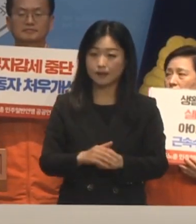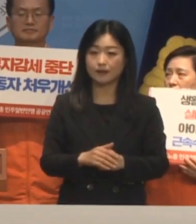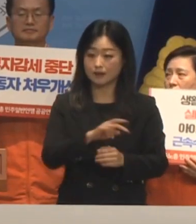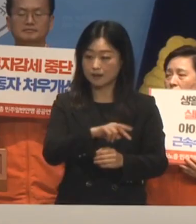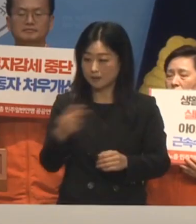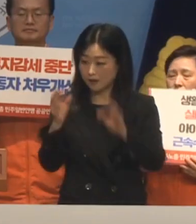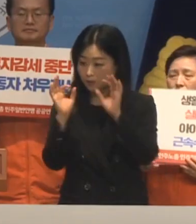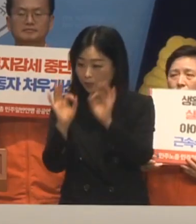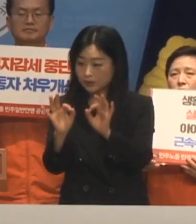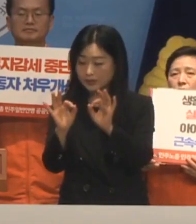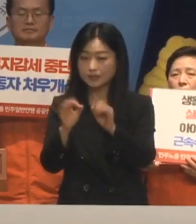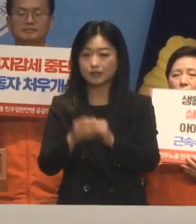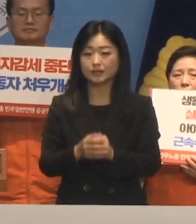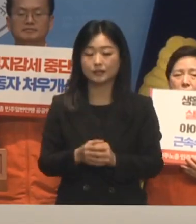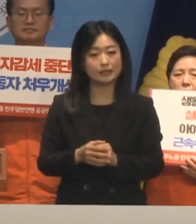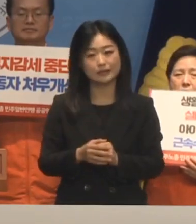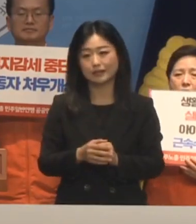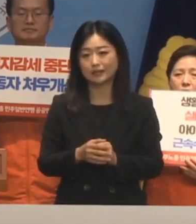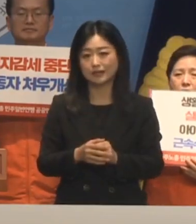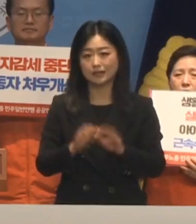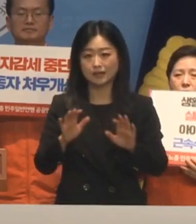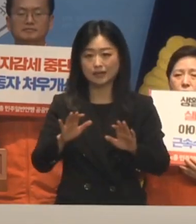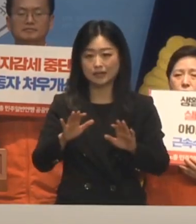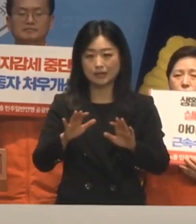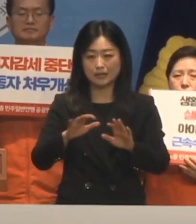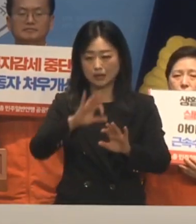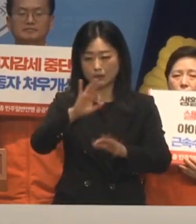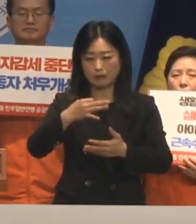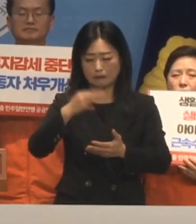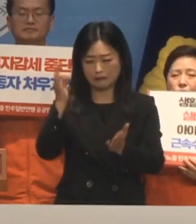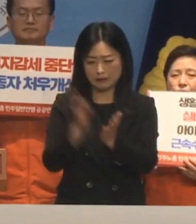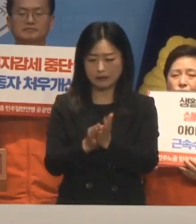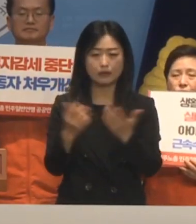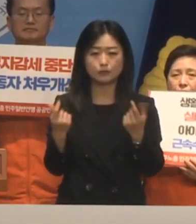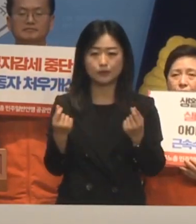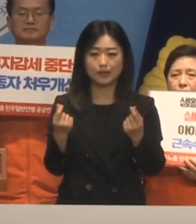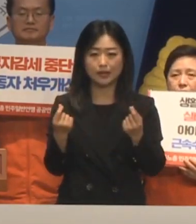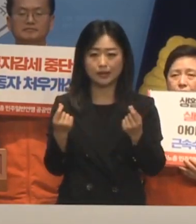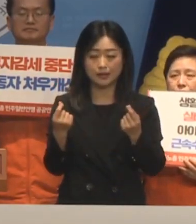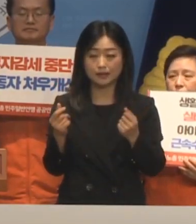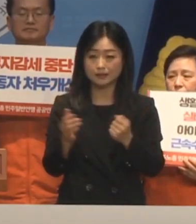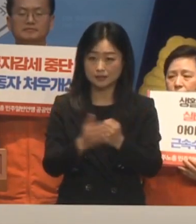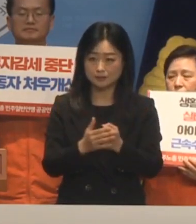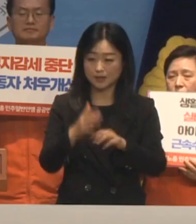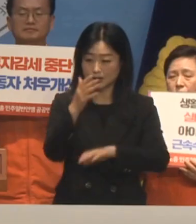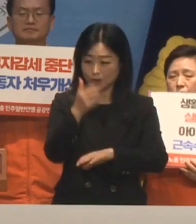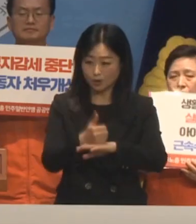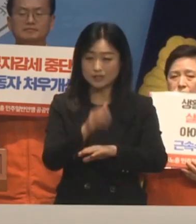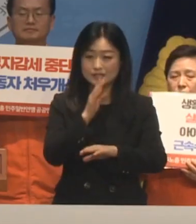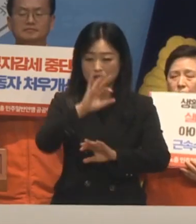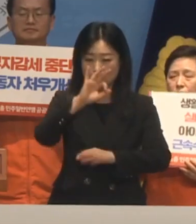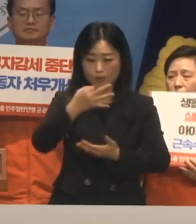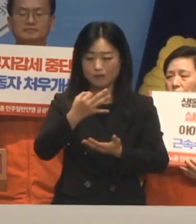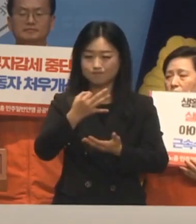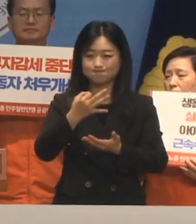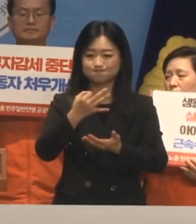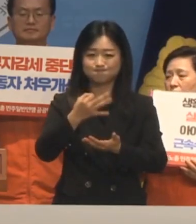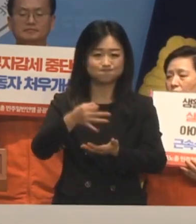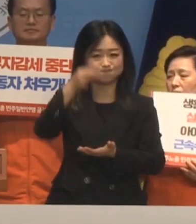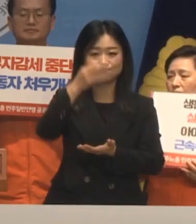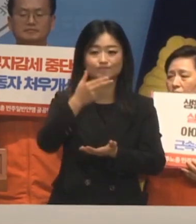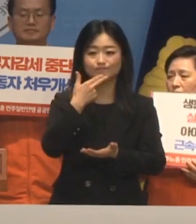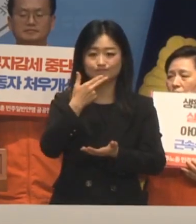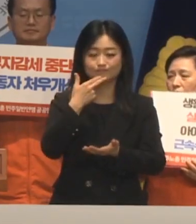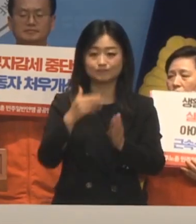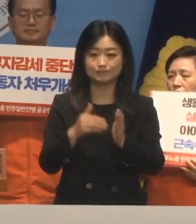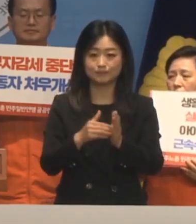하지만 총액임금비에 막히고 기존 용역비 수준의 비용만 사용하도록 한 규정에 막혀 실제 처우는 전혀 개선되지